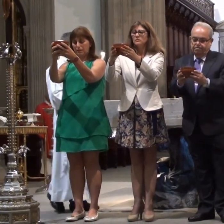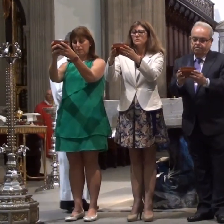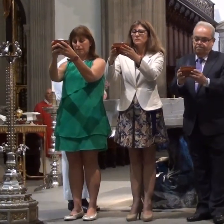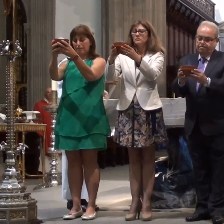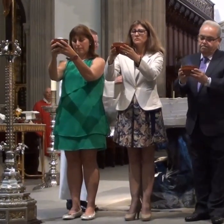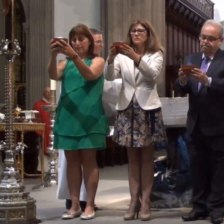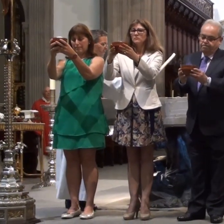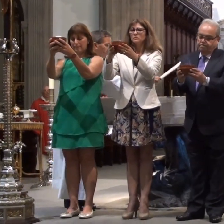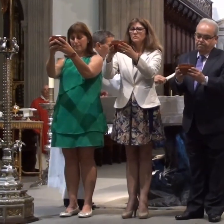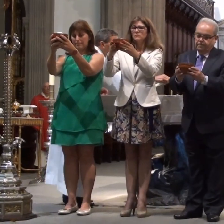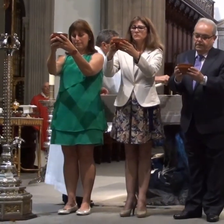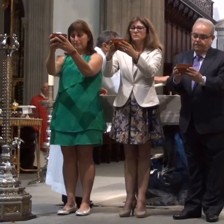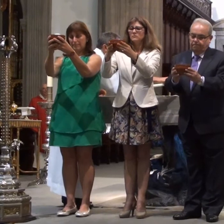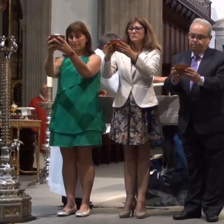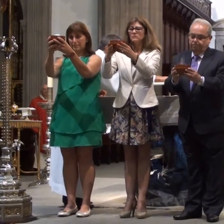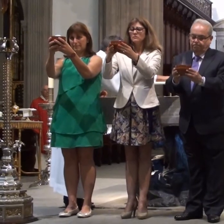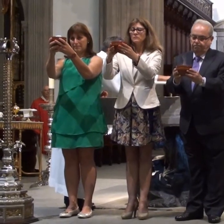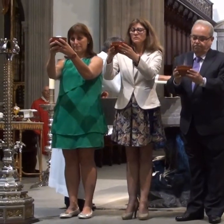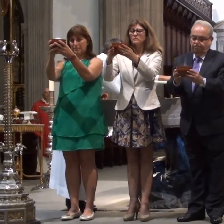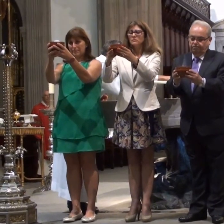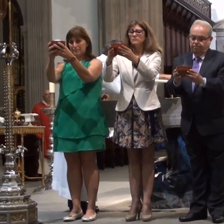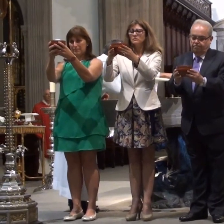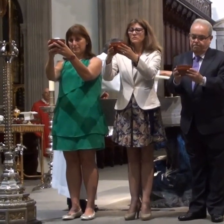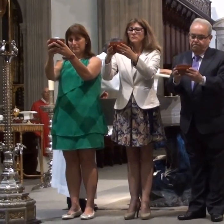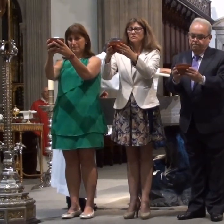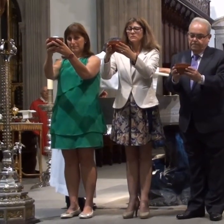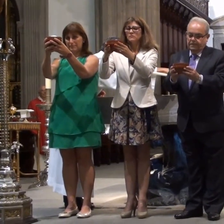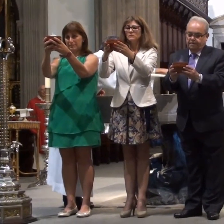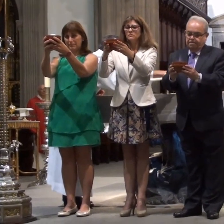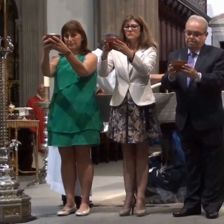recibir el don de la fortaleza